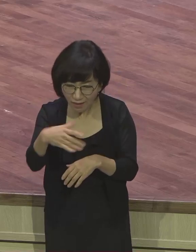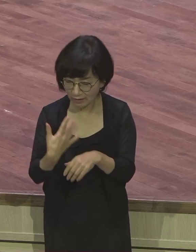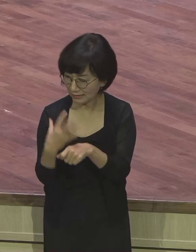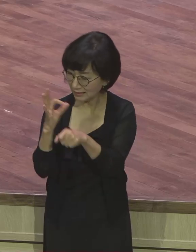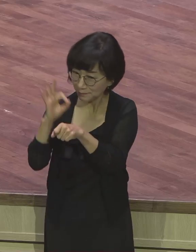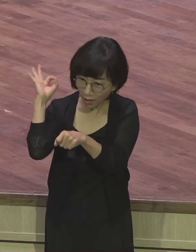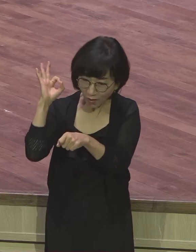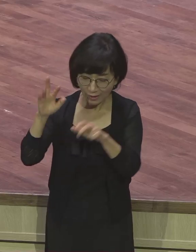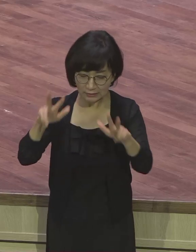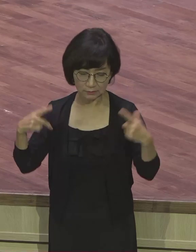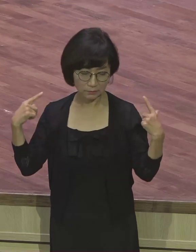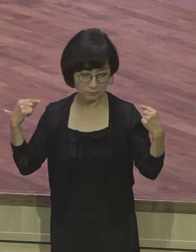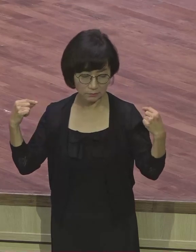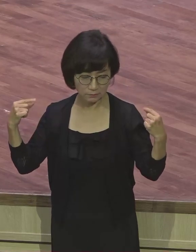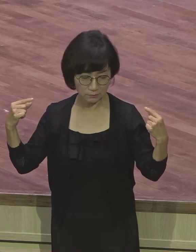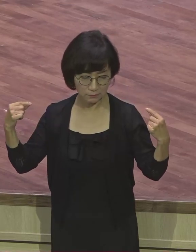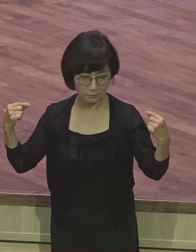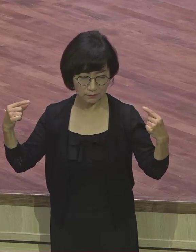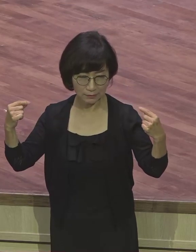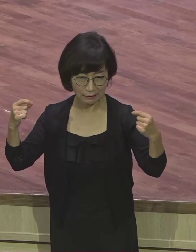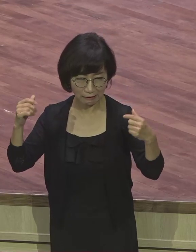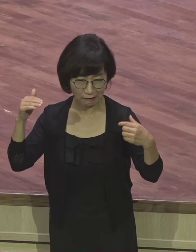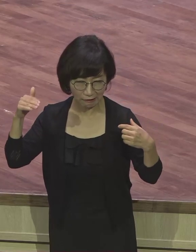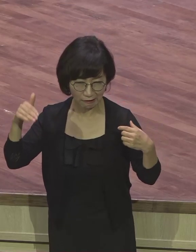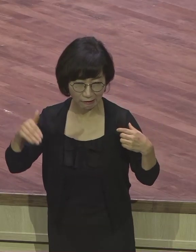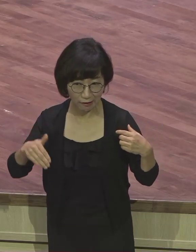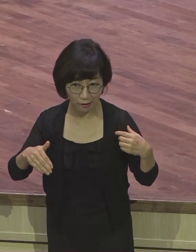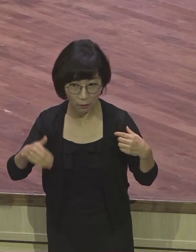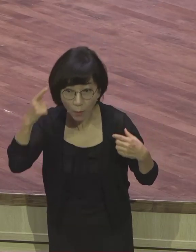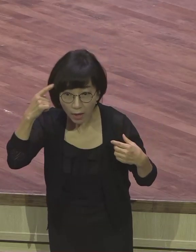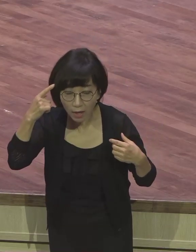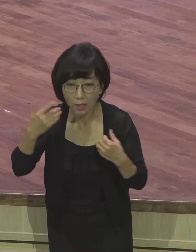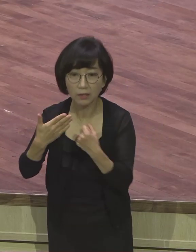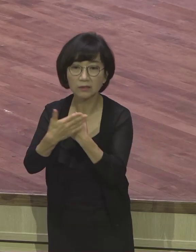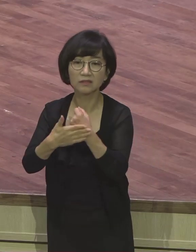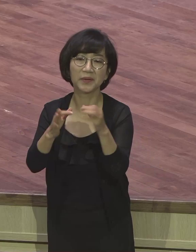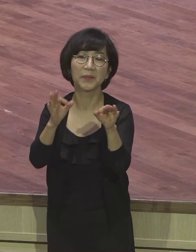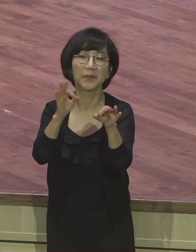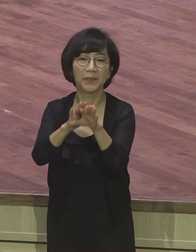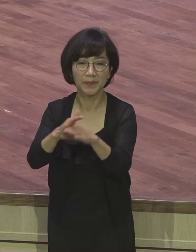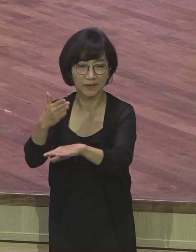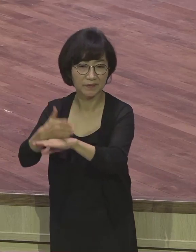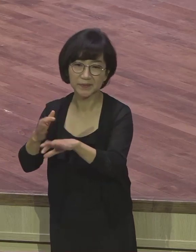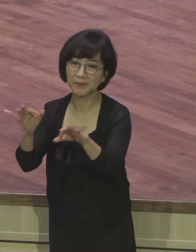안 자라느냐? 왜 더 못하냐? 은혜의식, 감사의식이 살아서 그래요.